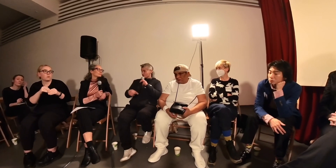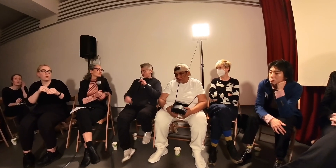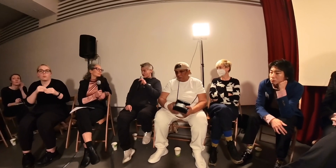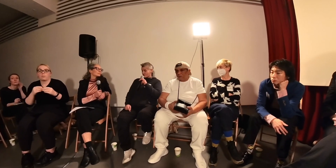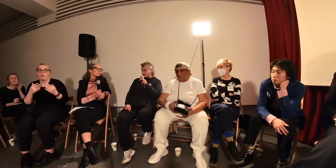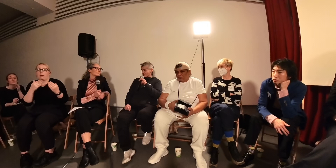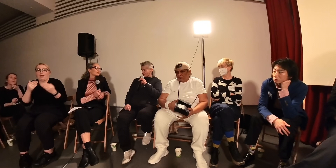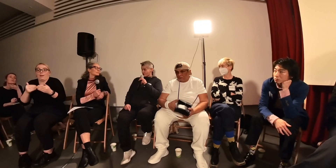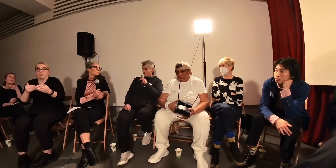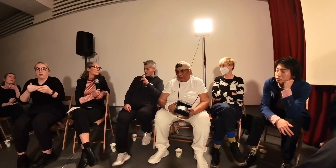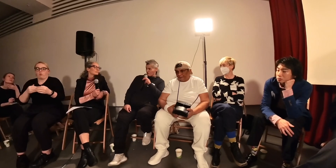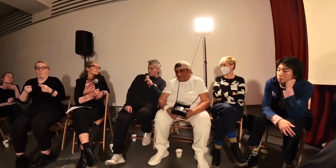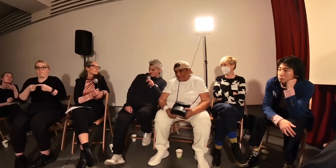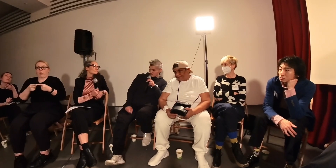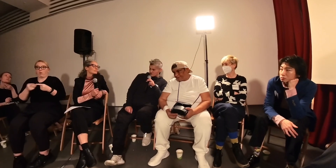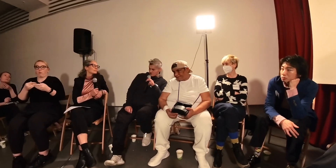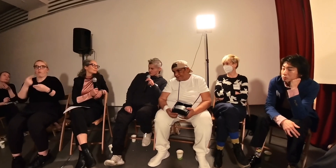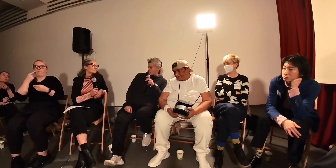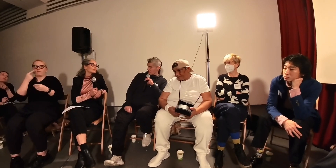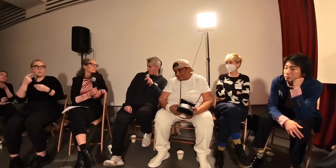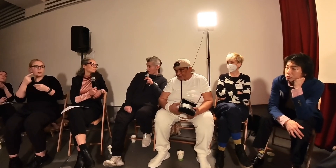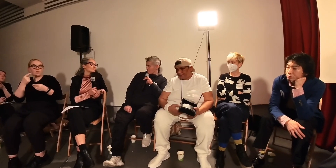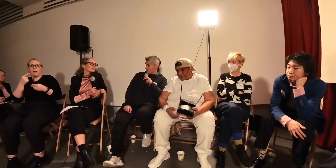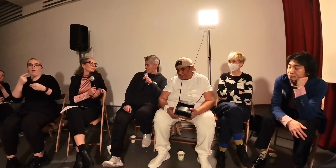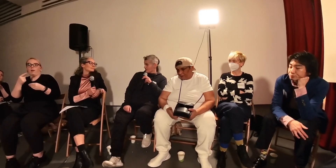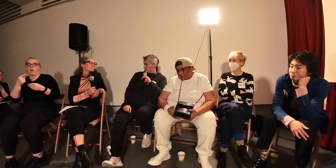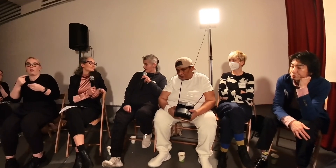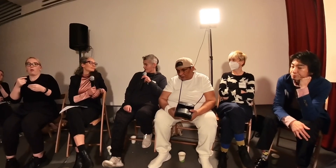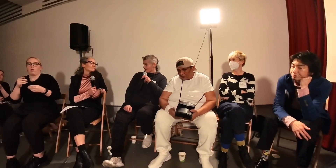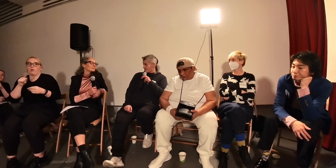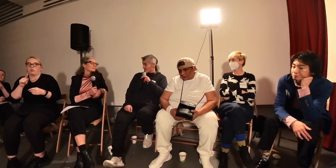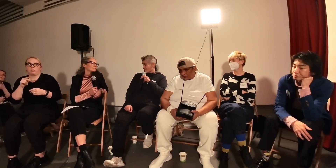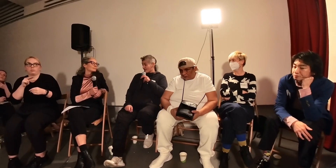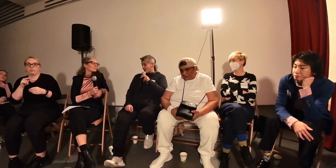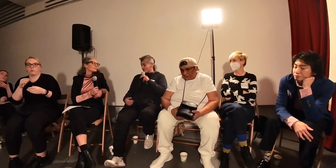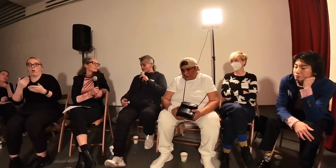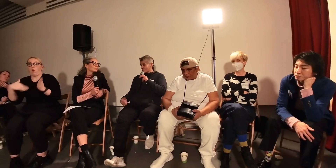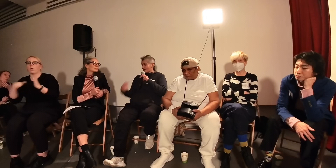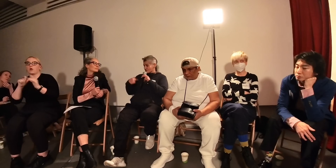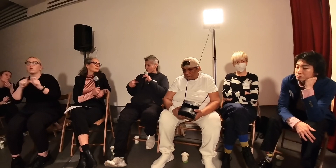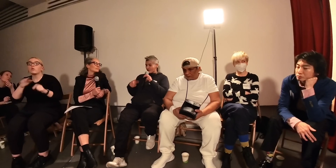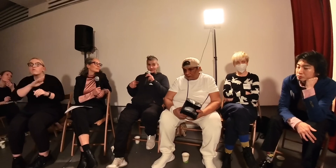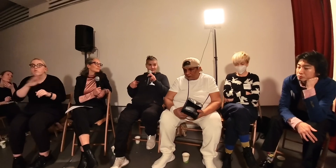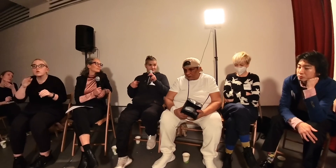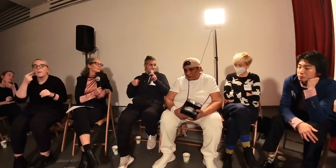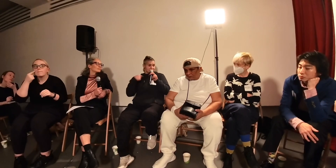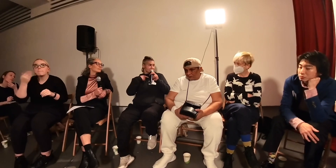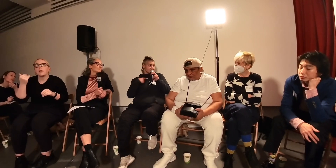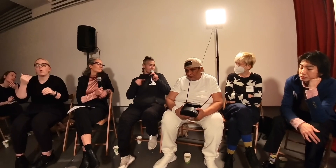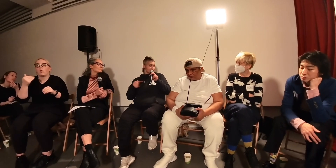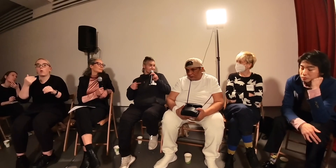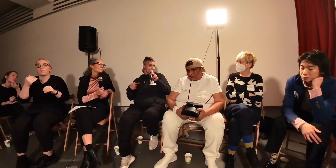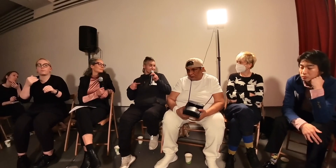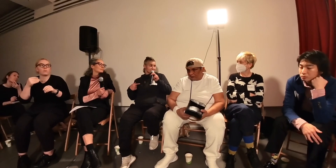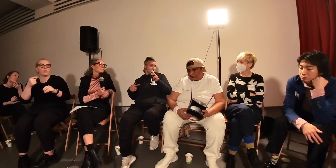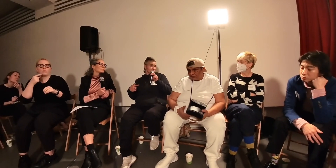podpatku a odešli jsme, protože každý jako, co to je? Jo? A ano, v té době já jsem byla na ulici, myslím